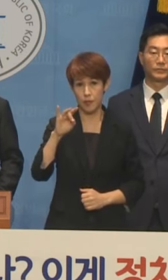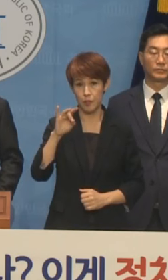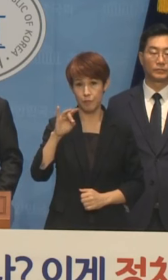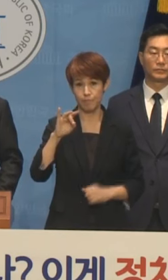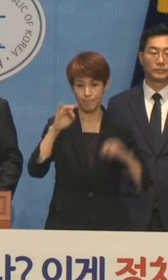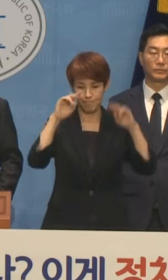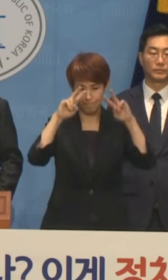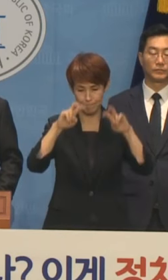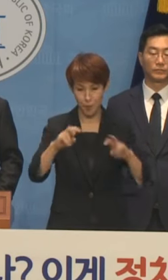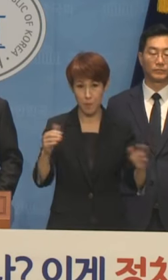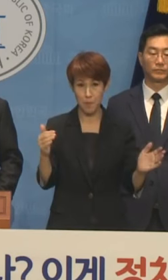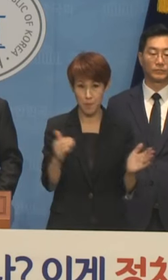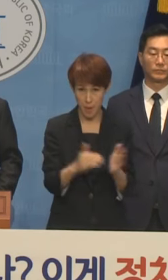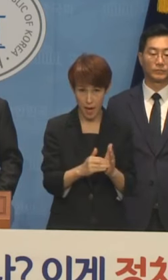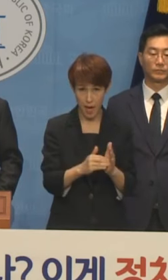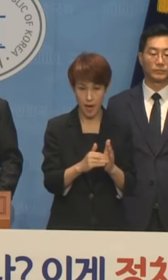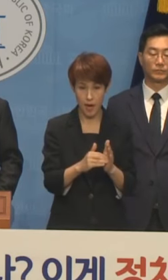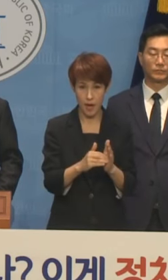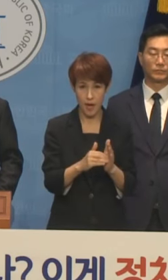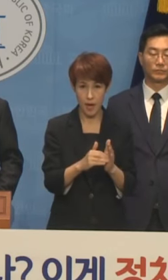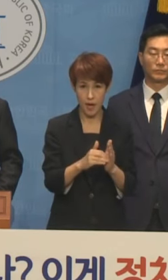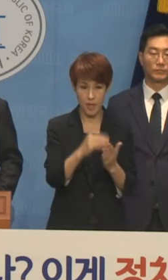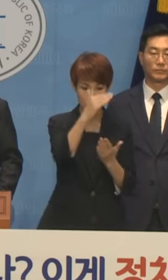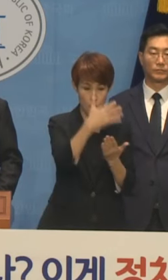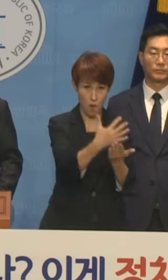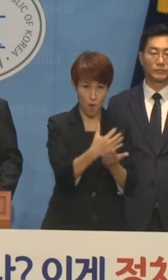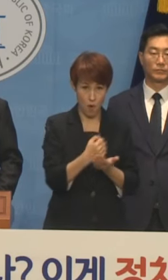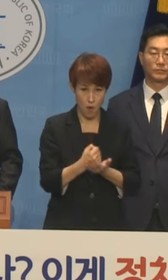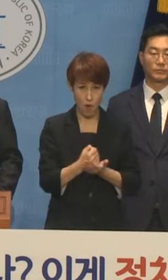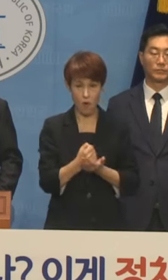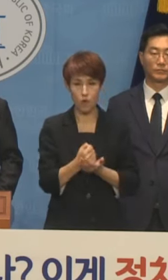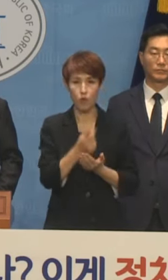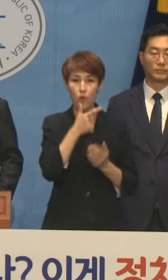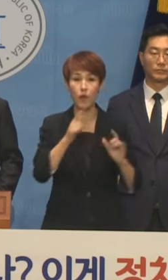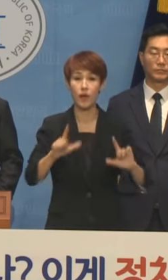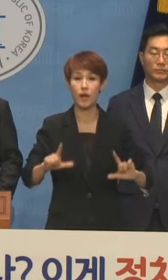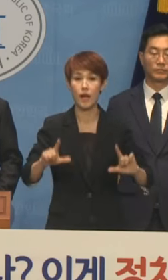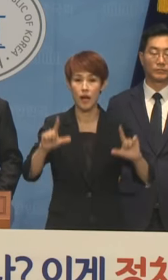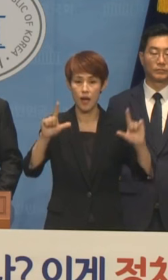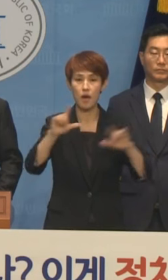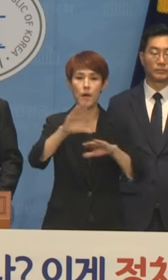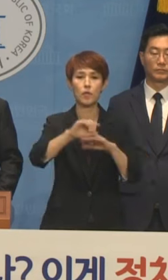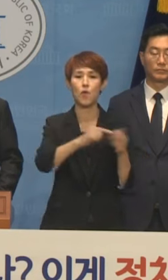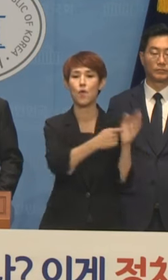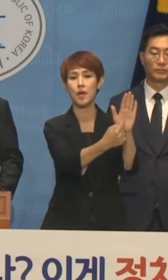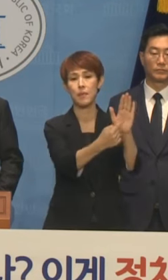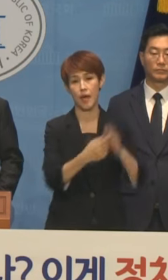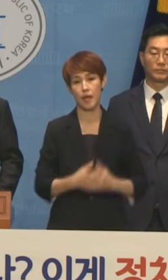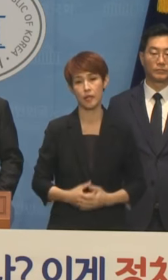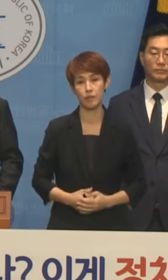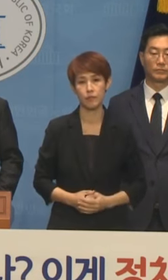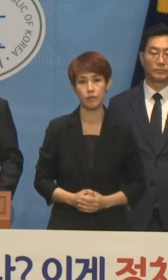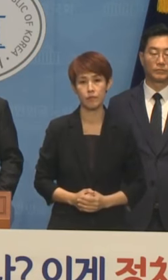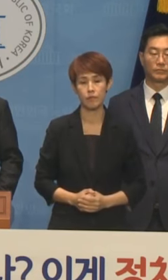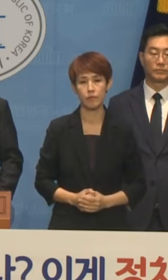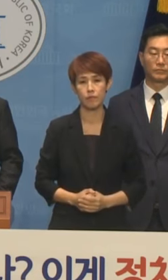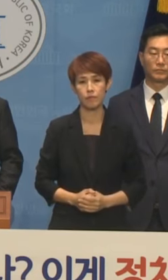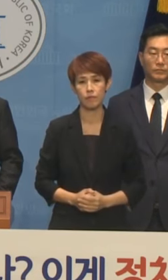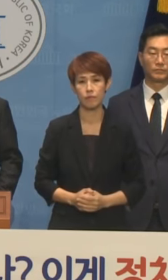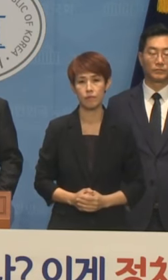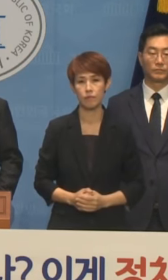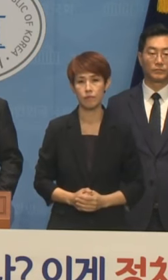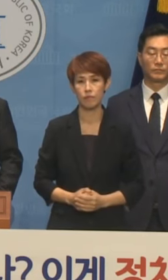분석이 끝난 것을 가지고 이번 주 월요일 날 저희가 첫 방송을 했습니다. 첫